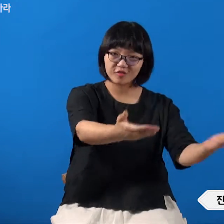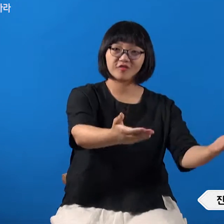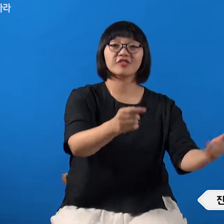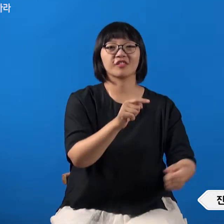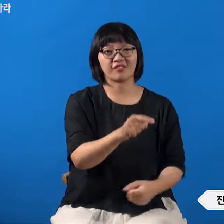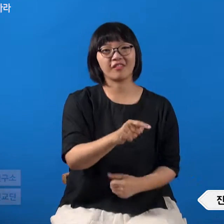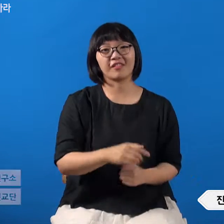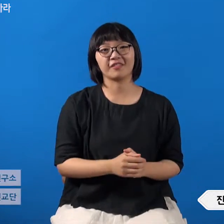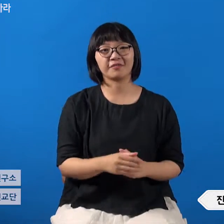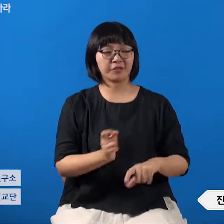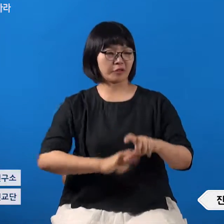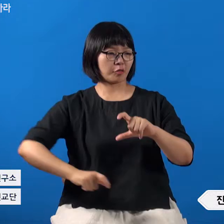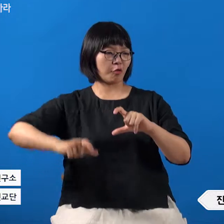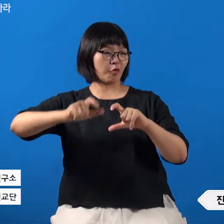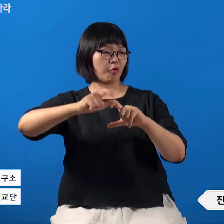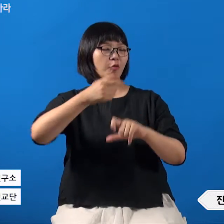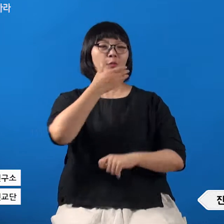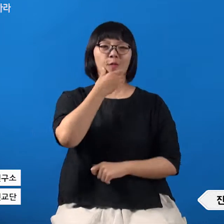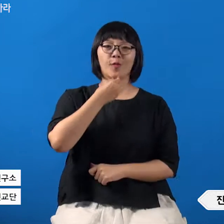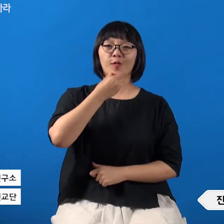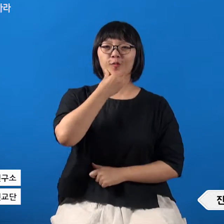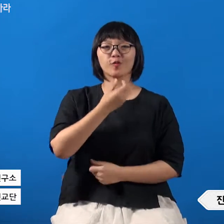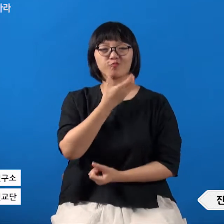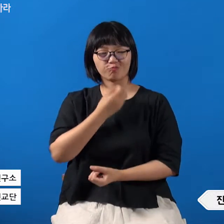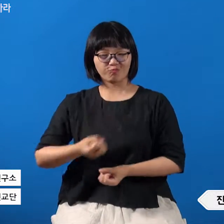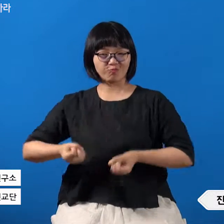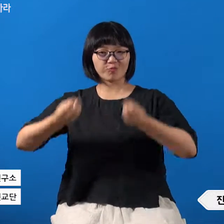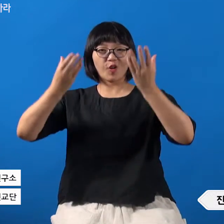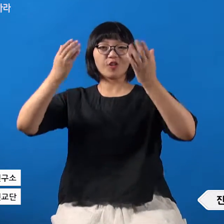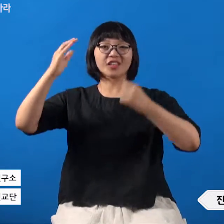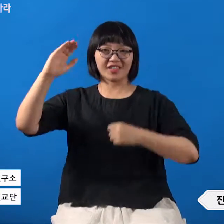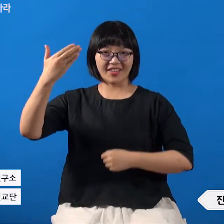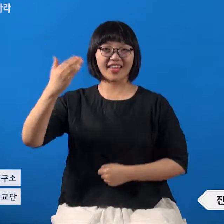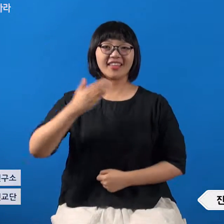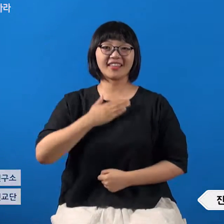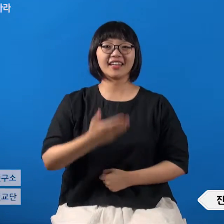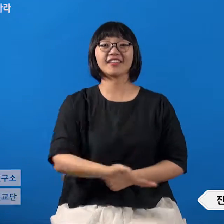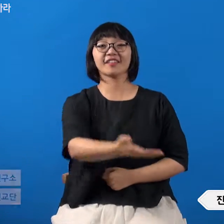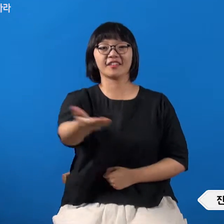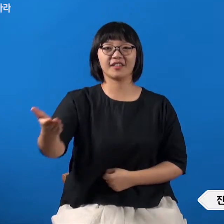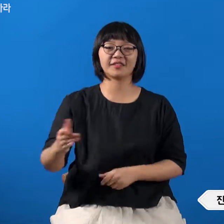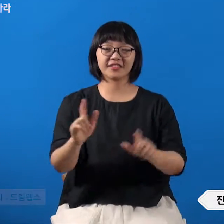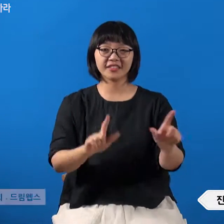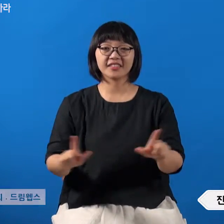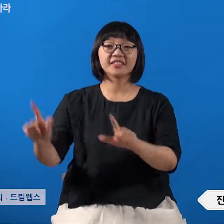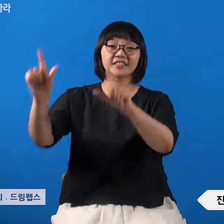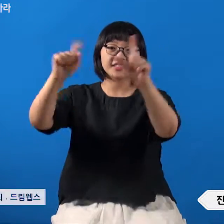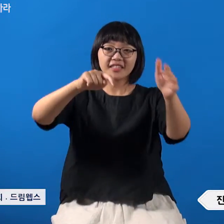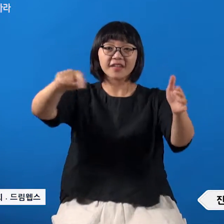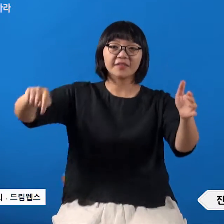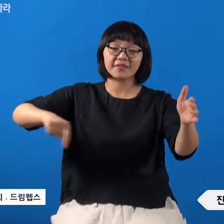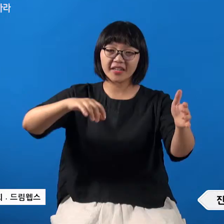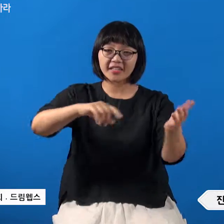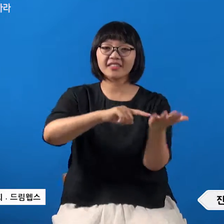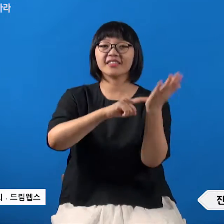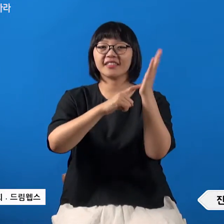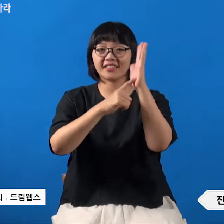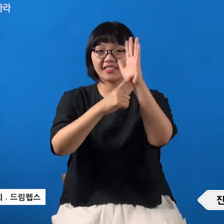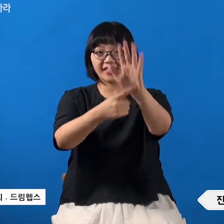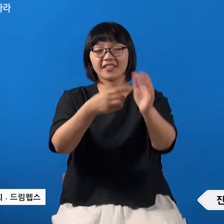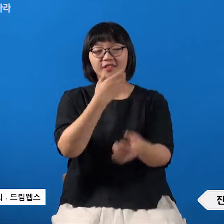되어 축복이 되는 삶, 오늘 여러분과 제 삶 가운데 함께 하시기를 주의 이름으로